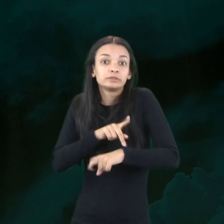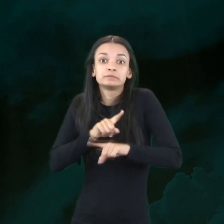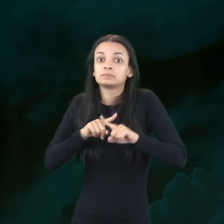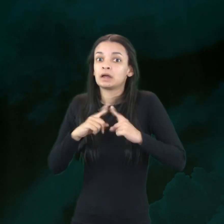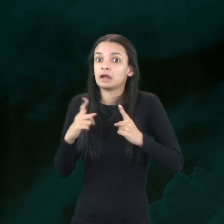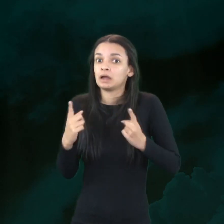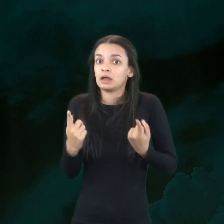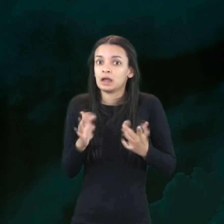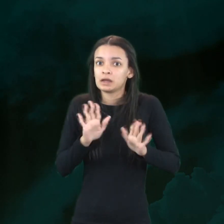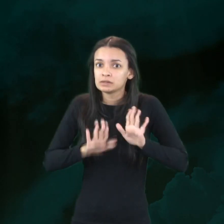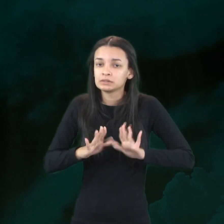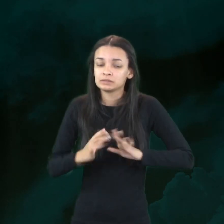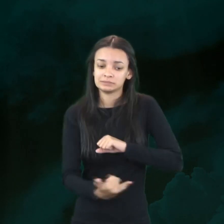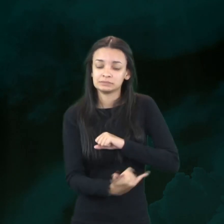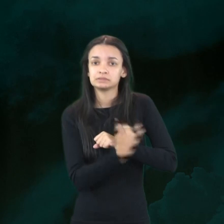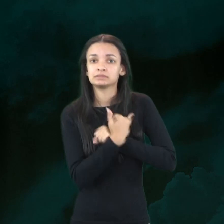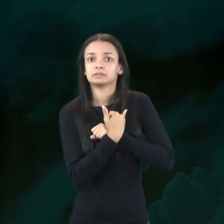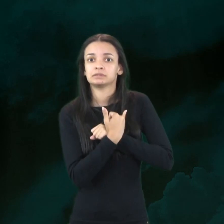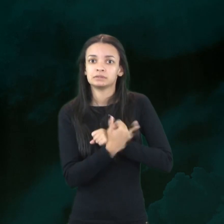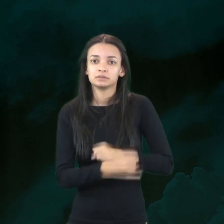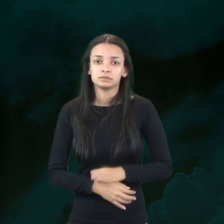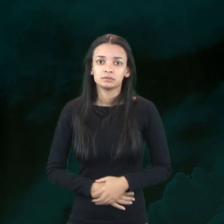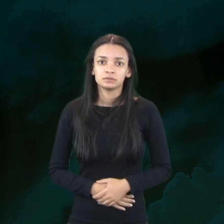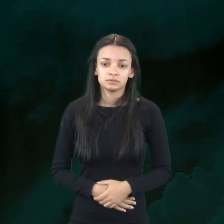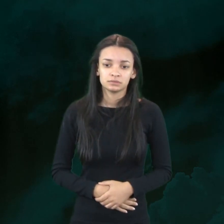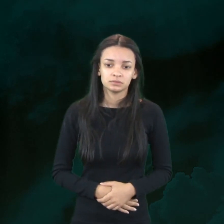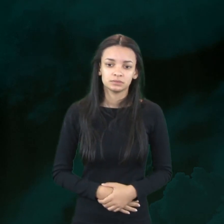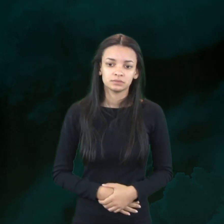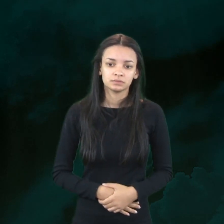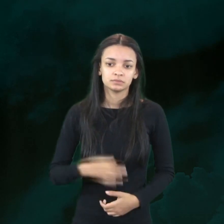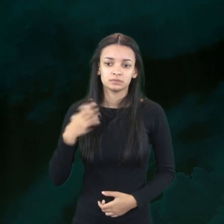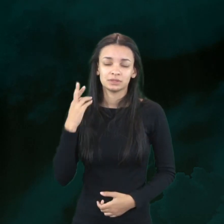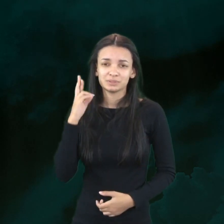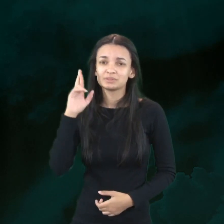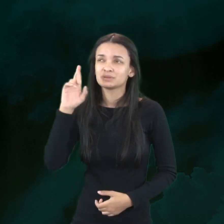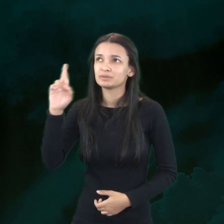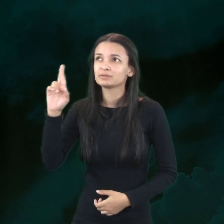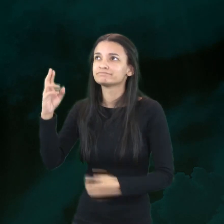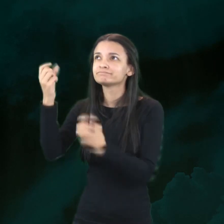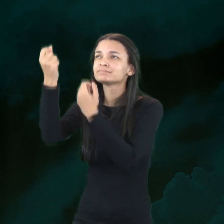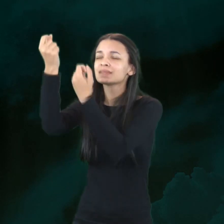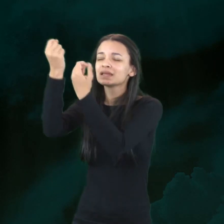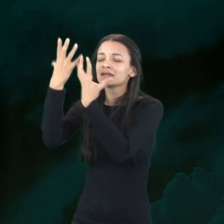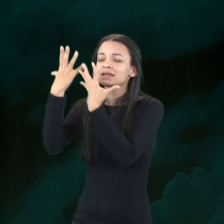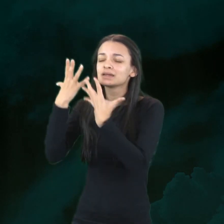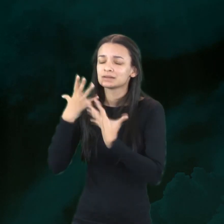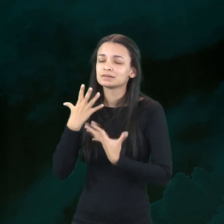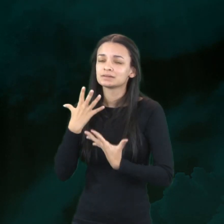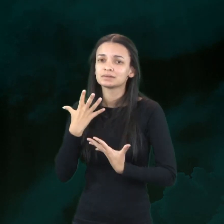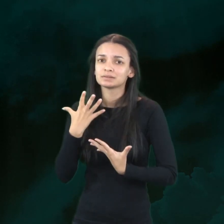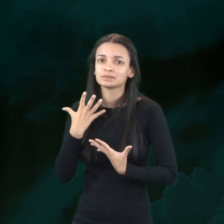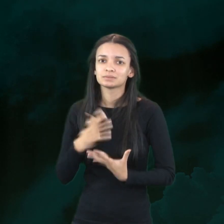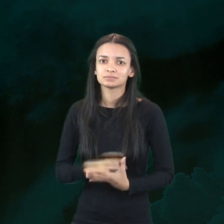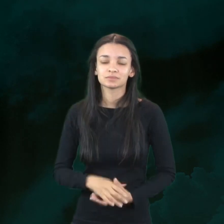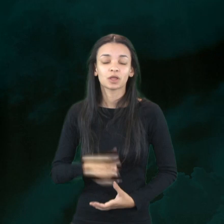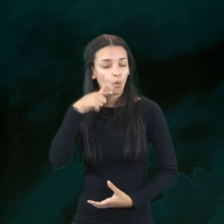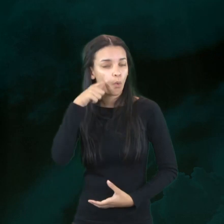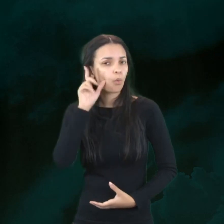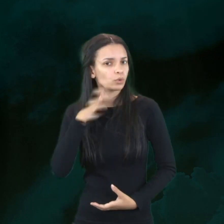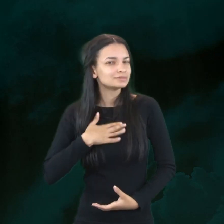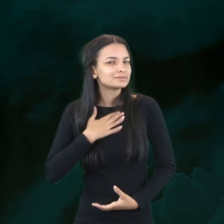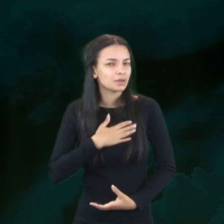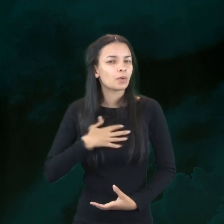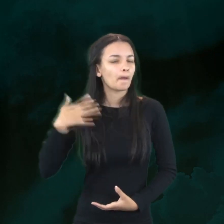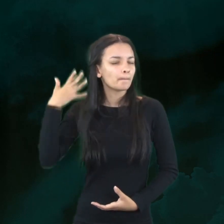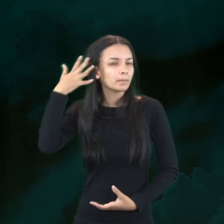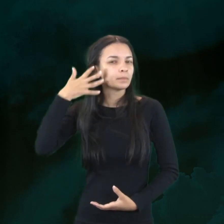umas pequenas motivações não puras. Que o Senhor possa nos iluminar, né? Ontem gostei muito que o irmão Ezra falou,